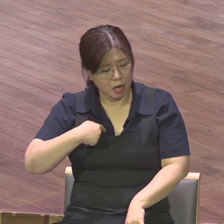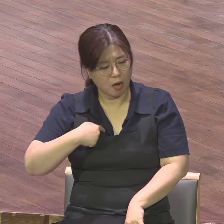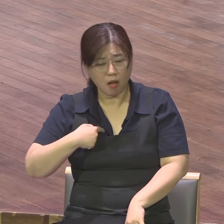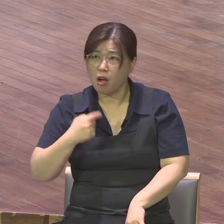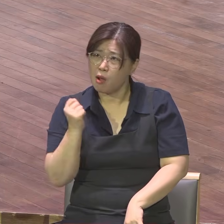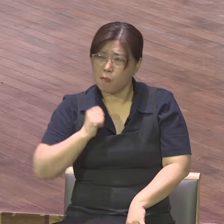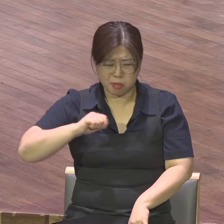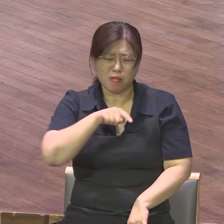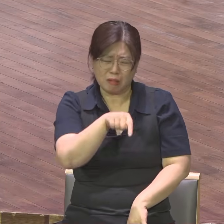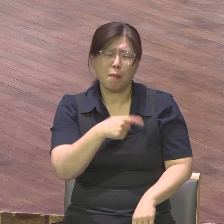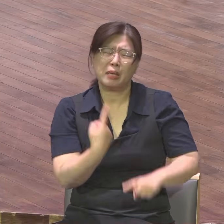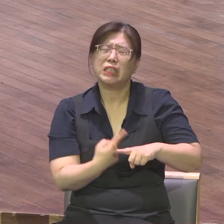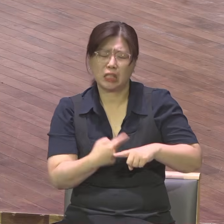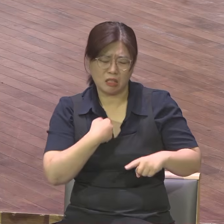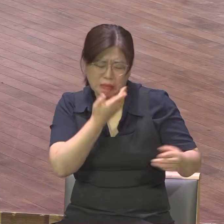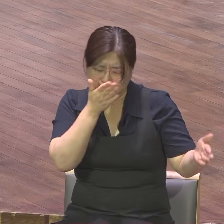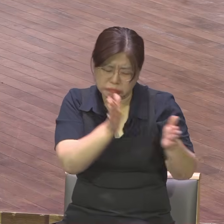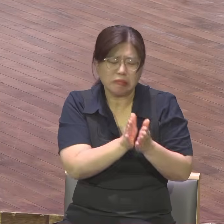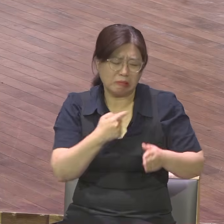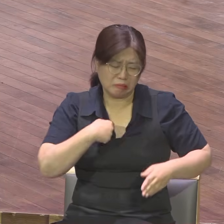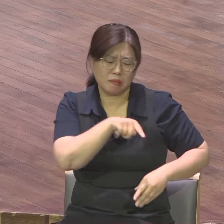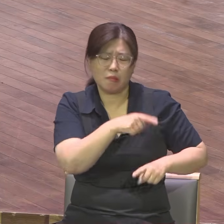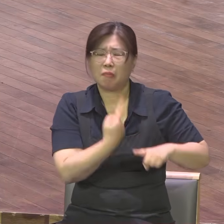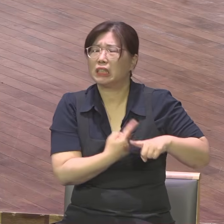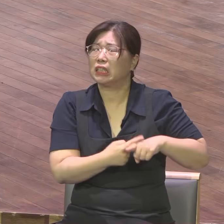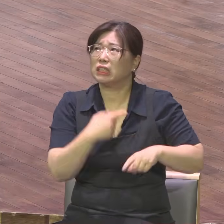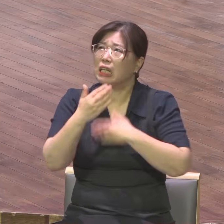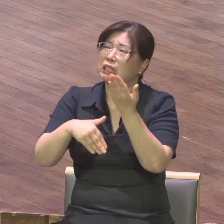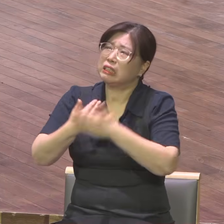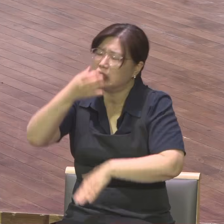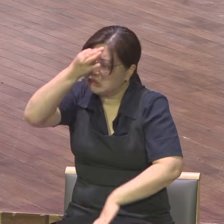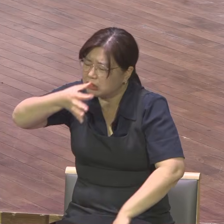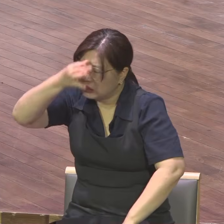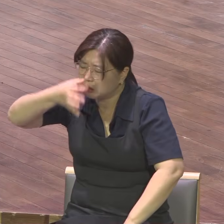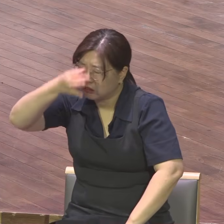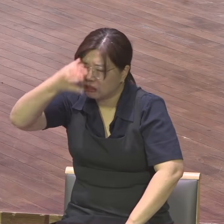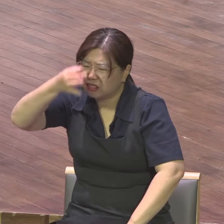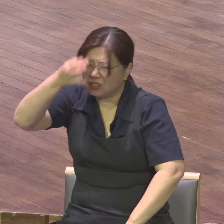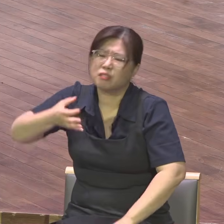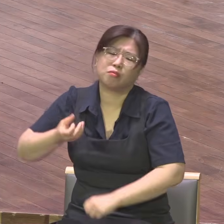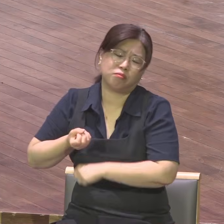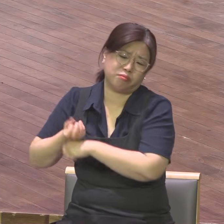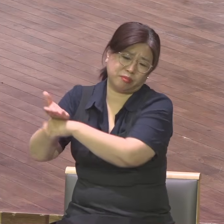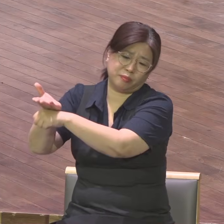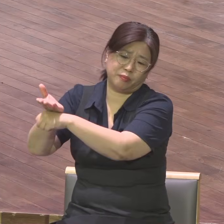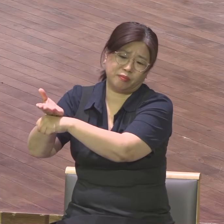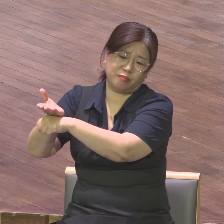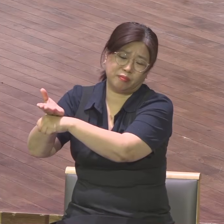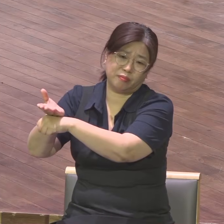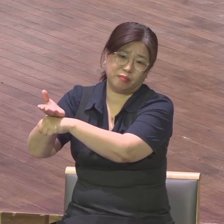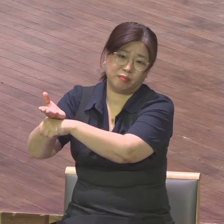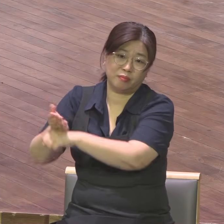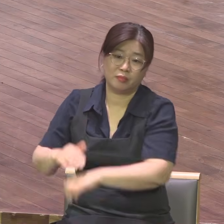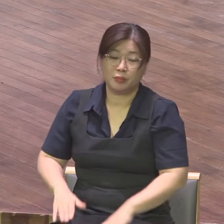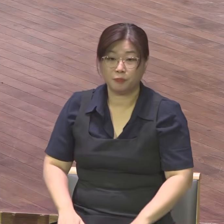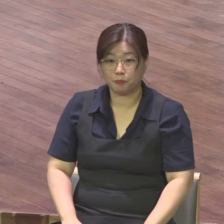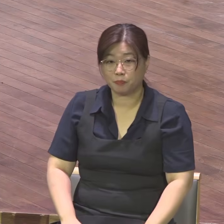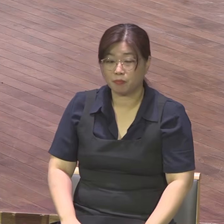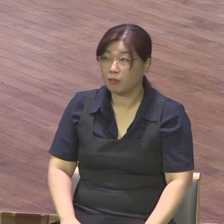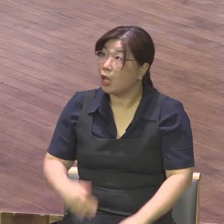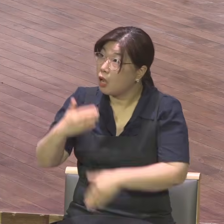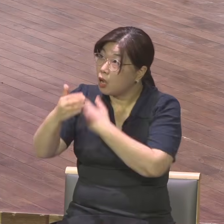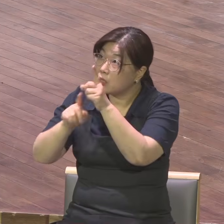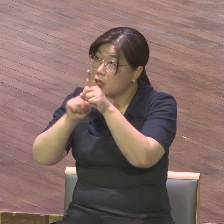사실 예레미야는 어떻게 해서든지 남유다 백성들의 멸망을 막아보려고 했고 하나님의 말씀을 충실히